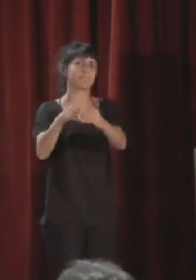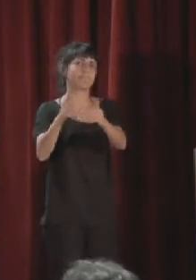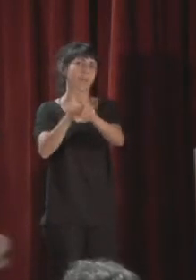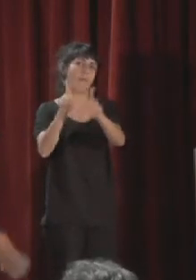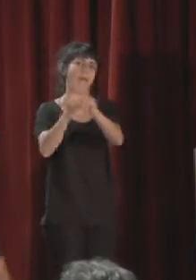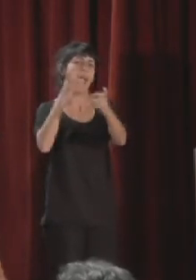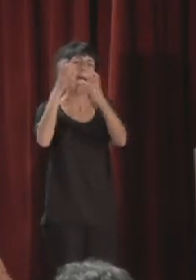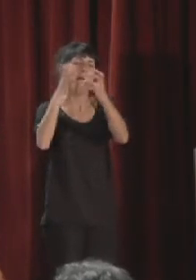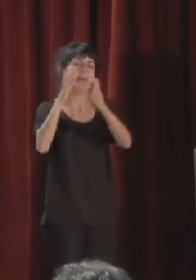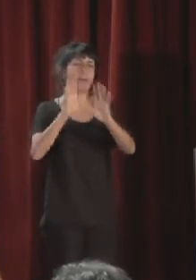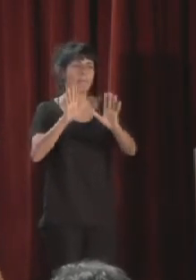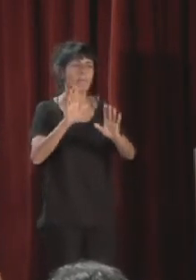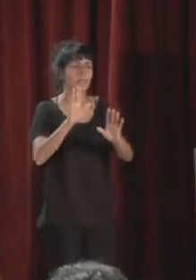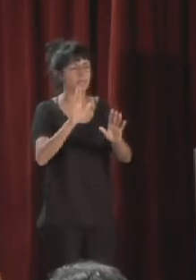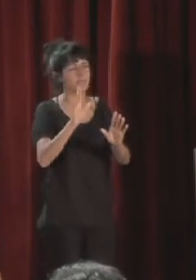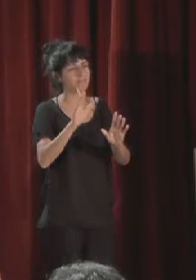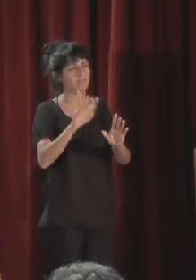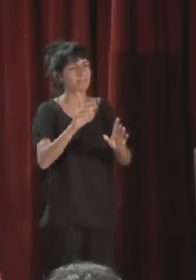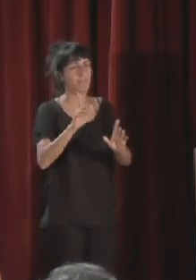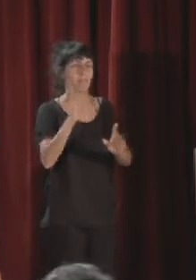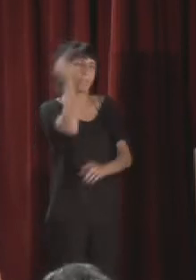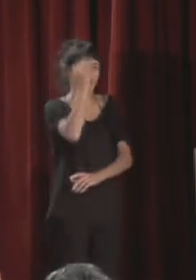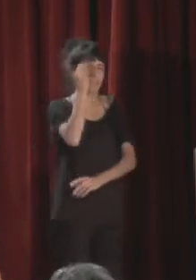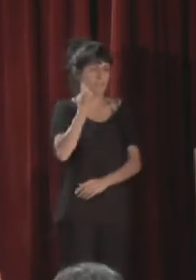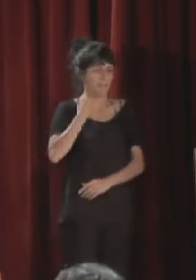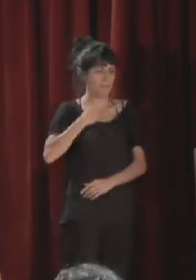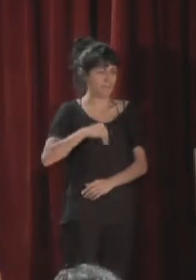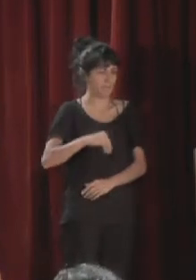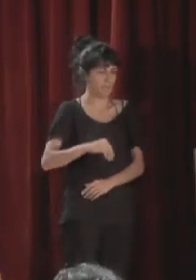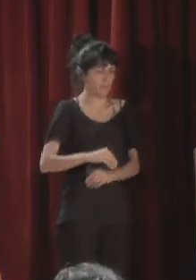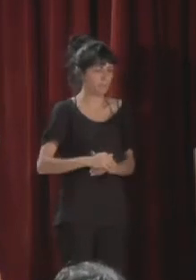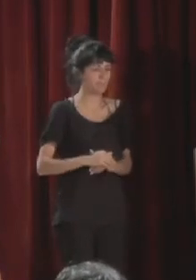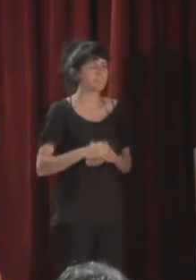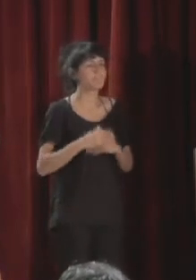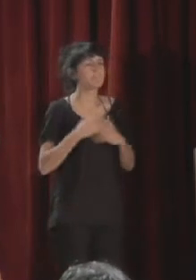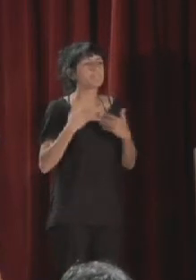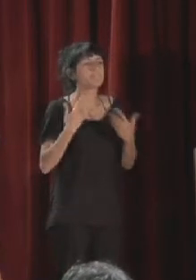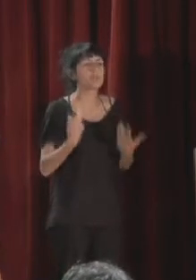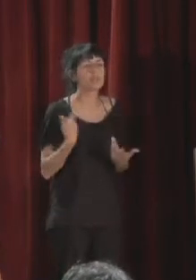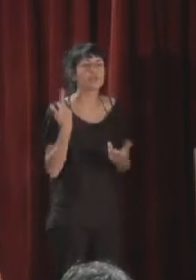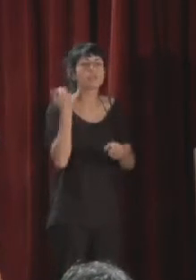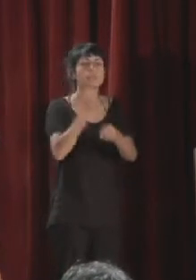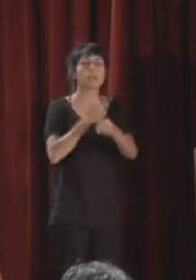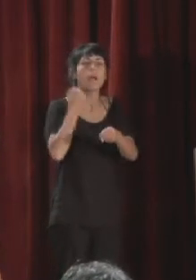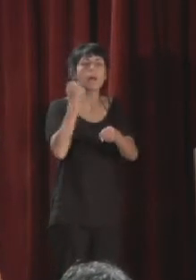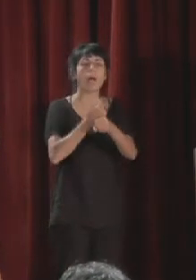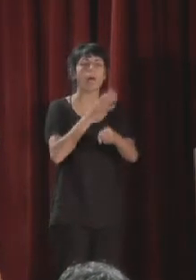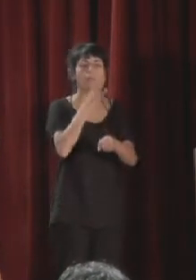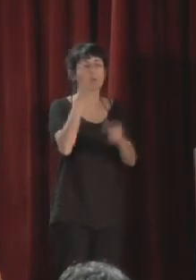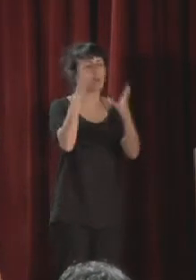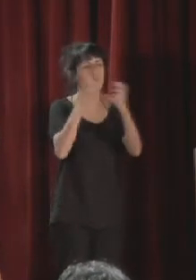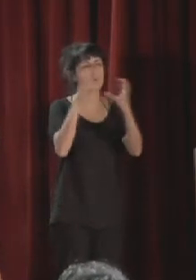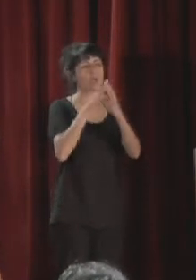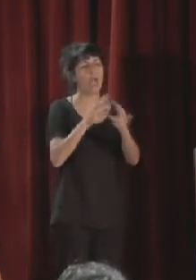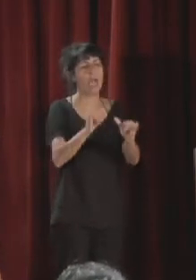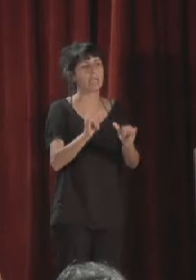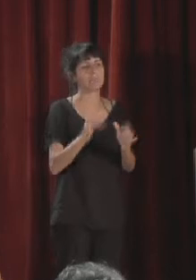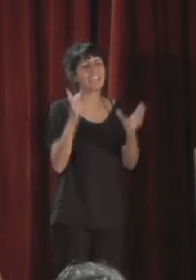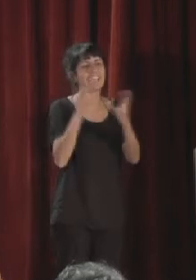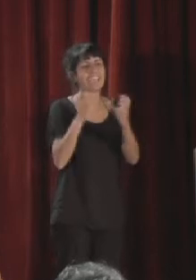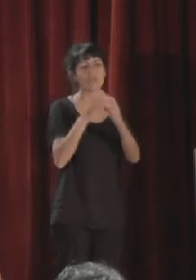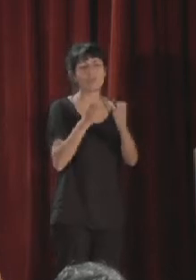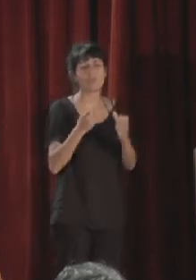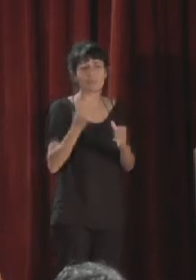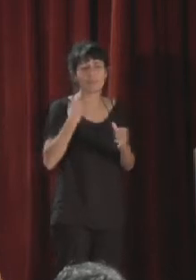cabeza. Cabalgamos porque temos ilusión, a mesma ilusión que cando fai 5 anos tomamos as prazas, para demostrar que a